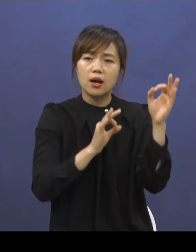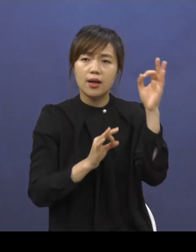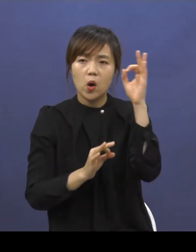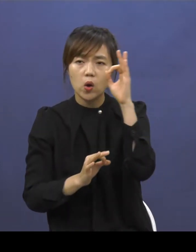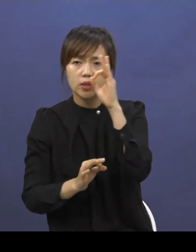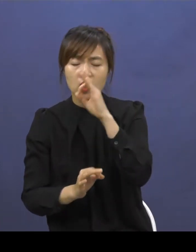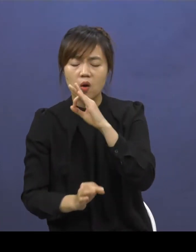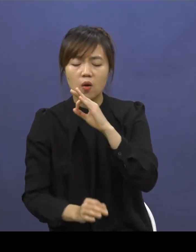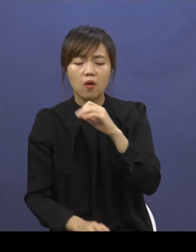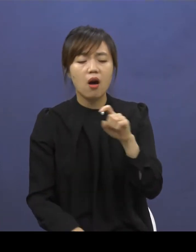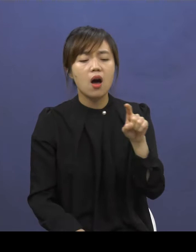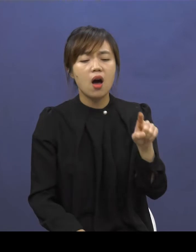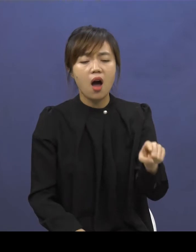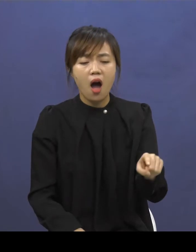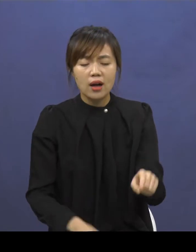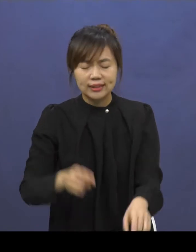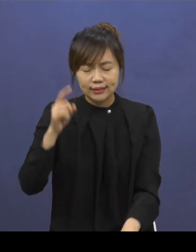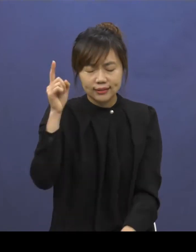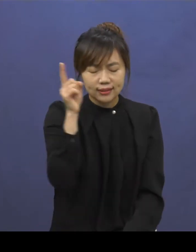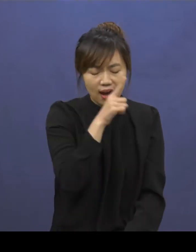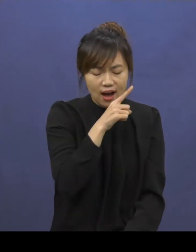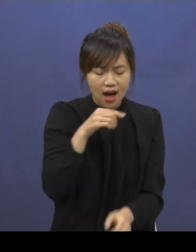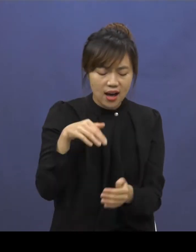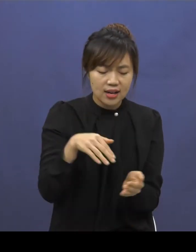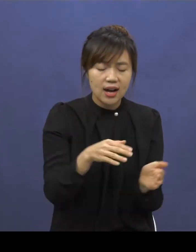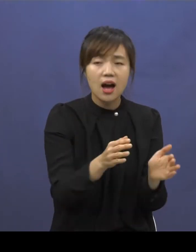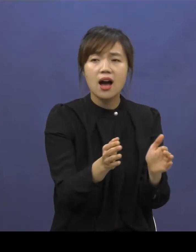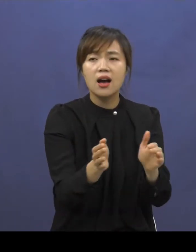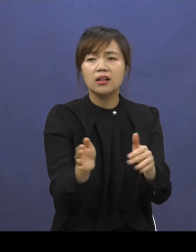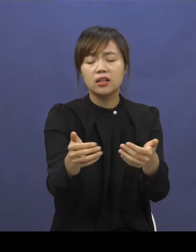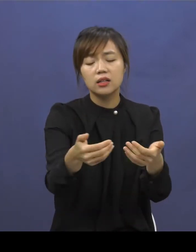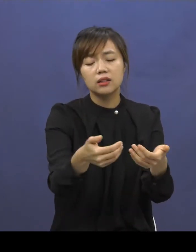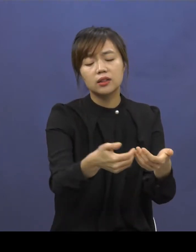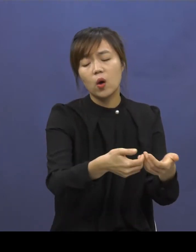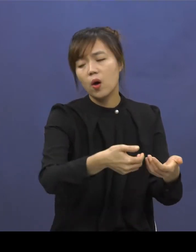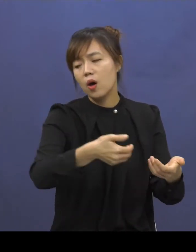구하여서 그 악한 길